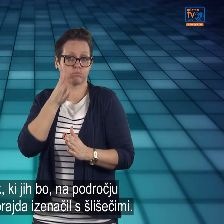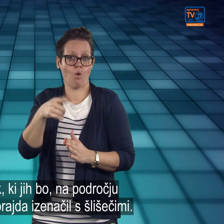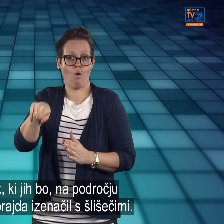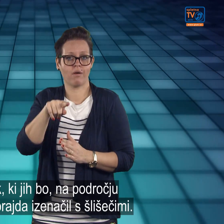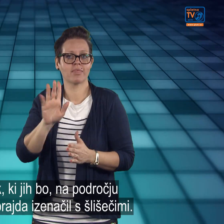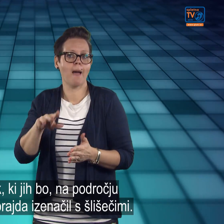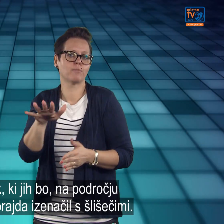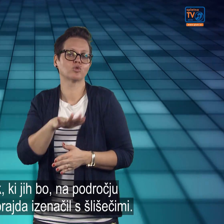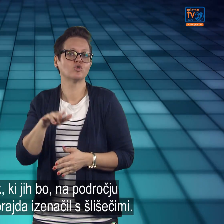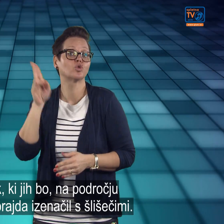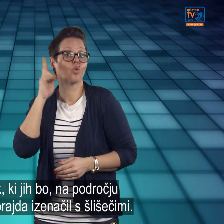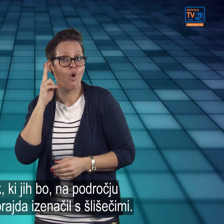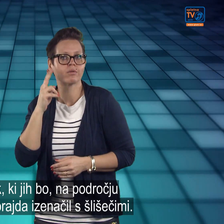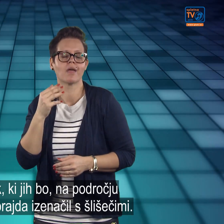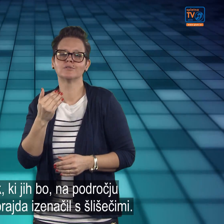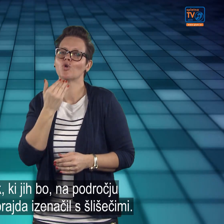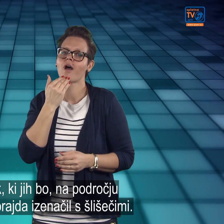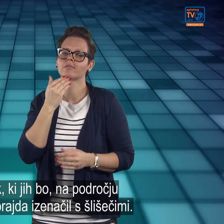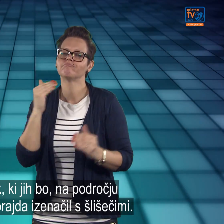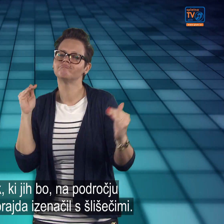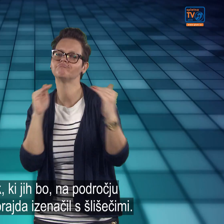skorajda izenačil s slišečimi.